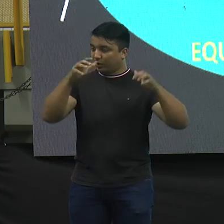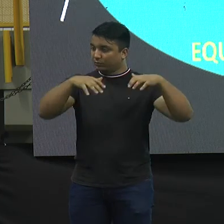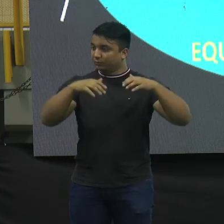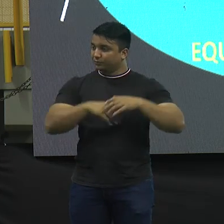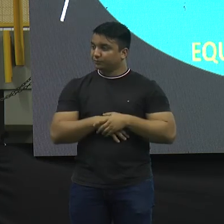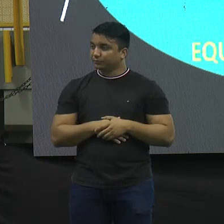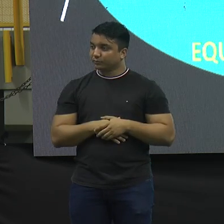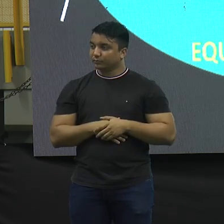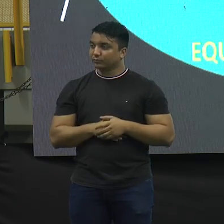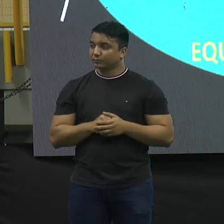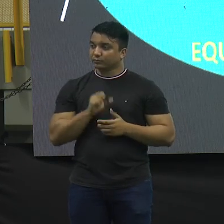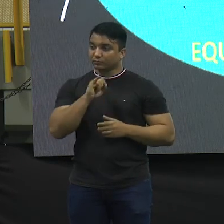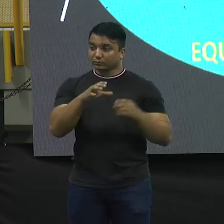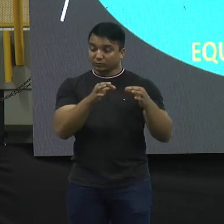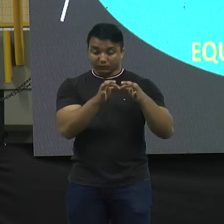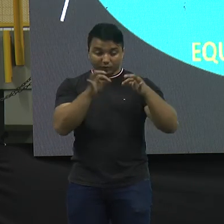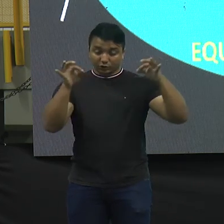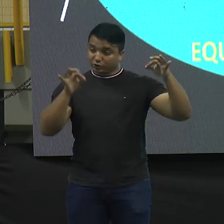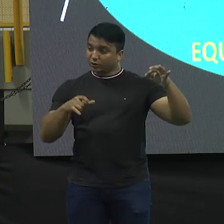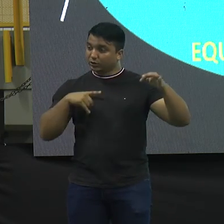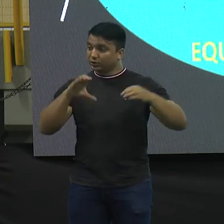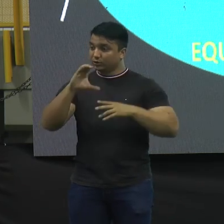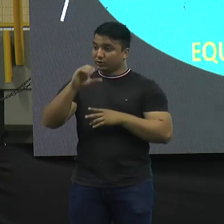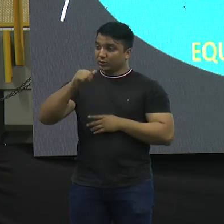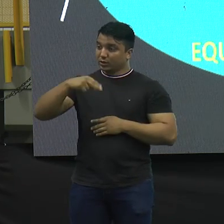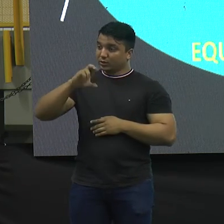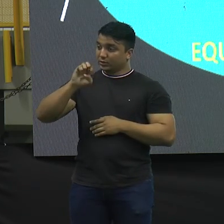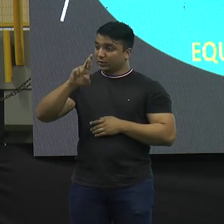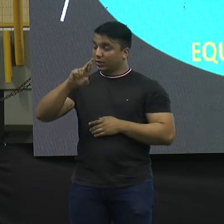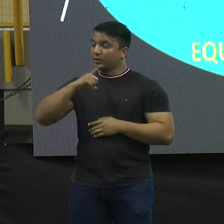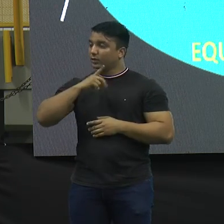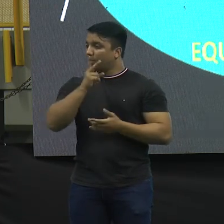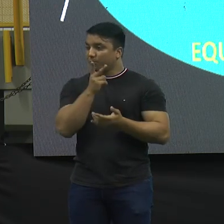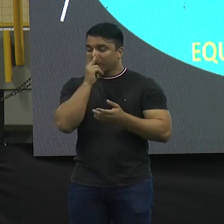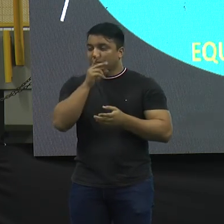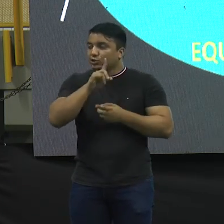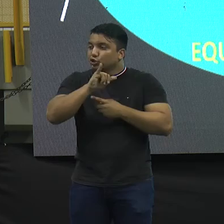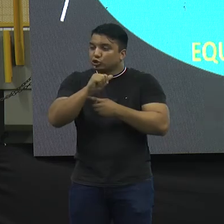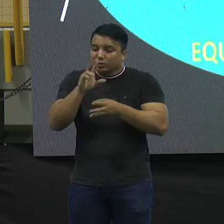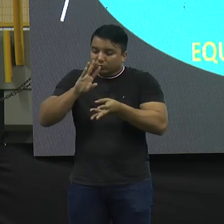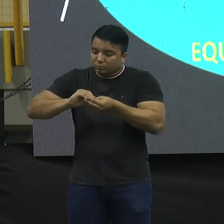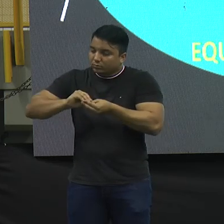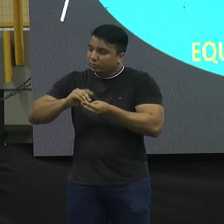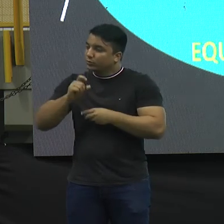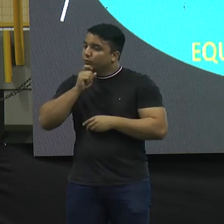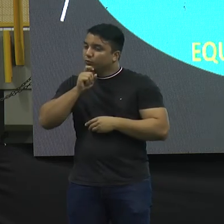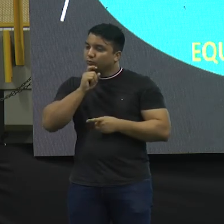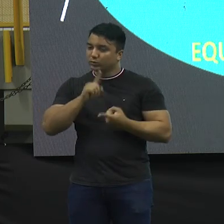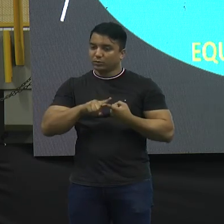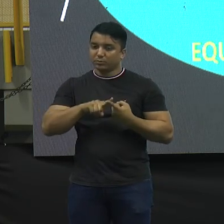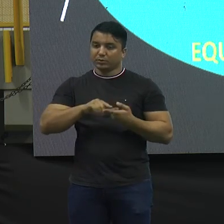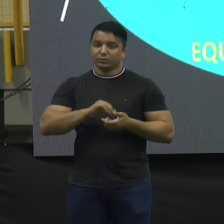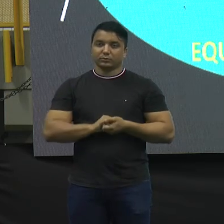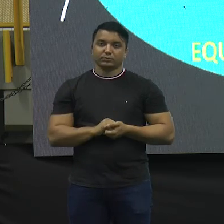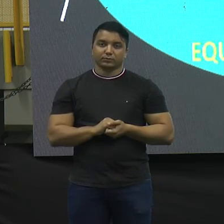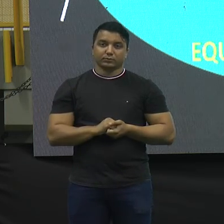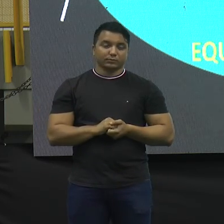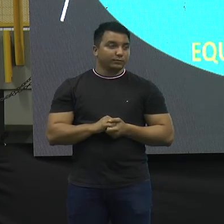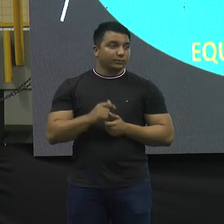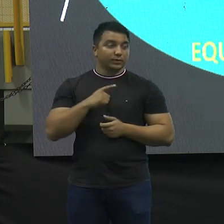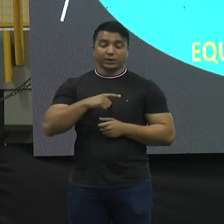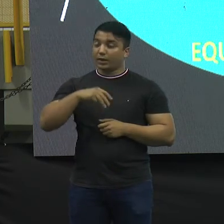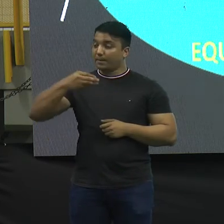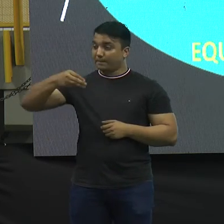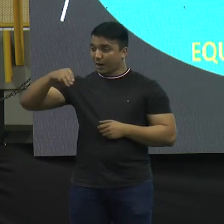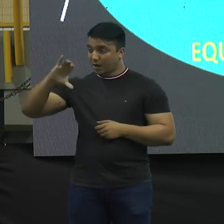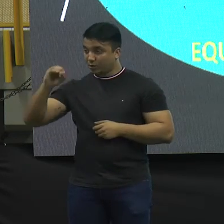distante você estiver do trópico de Câncer, mais frio e mais curto serão os dias. Ok? Março e